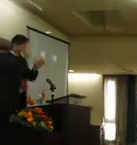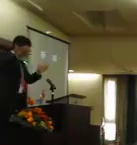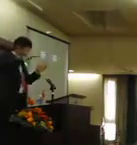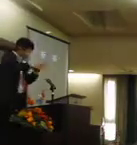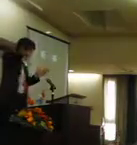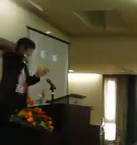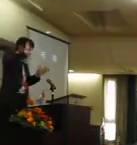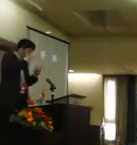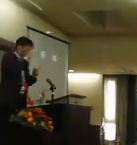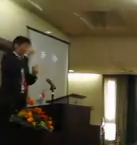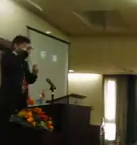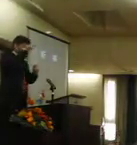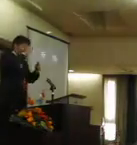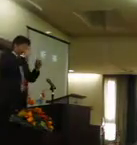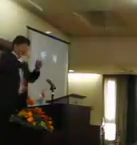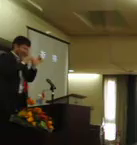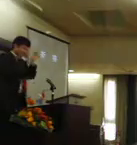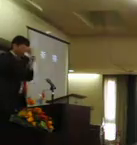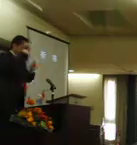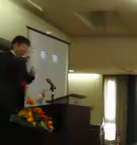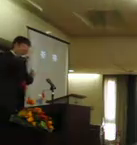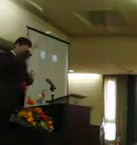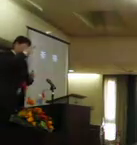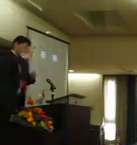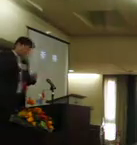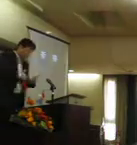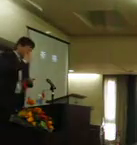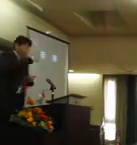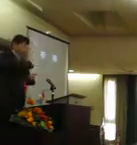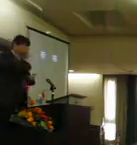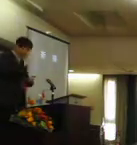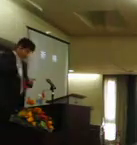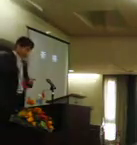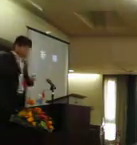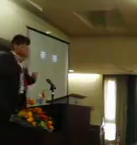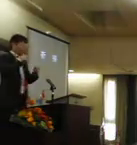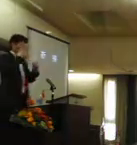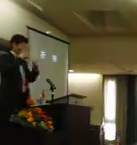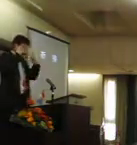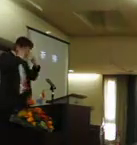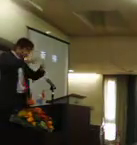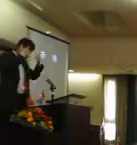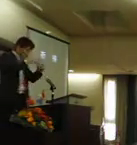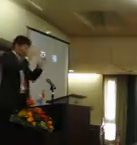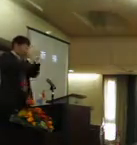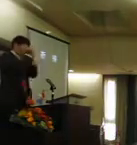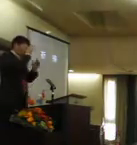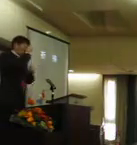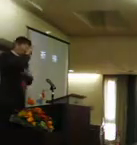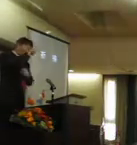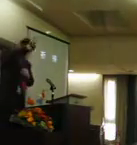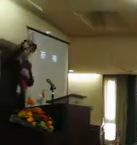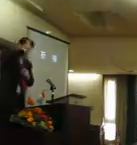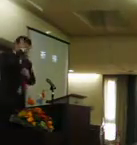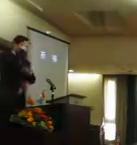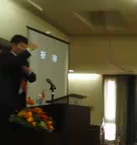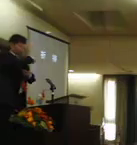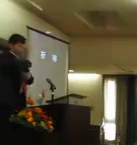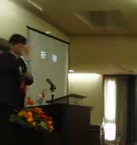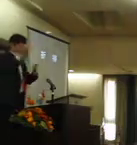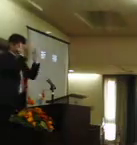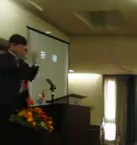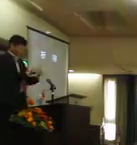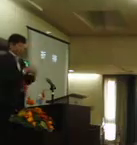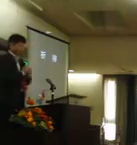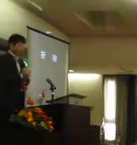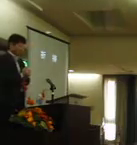はイエス様のことを今まで知りませんでしたけれども、イエス様を知ることができて、いつもイエス様を